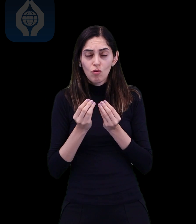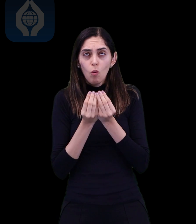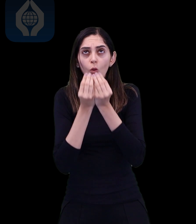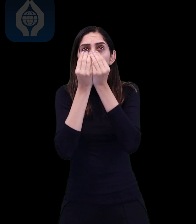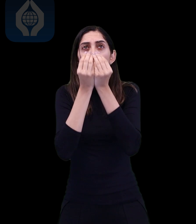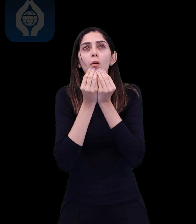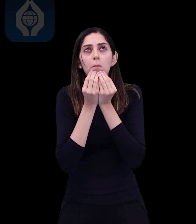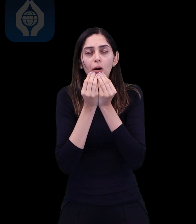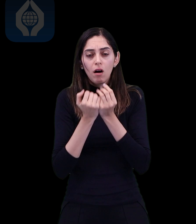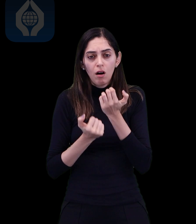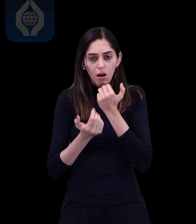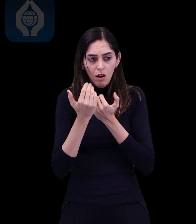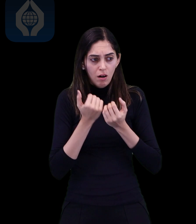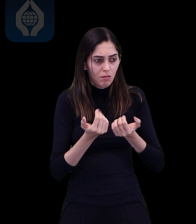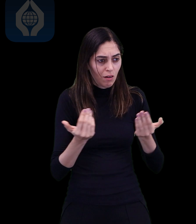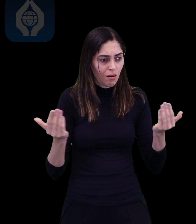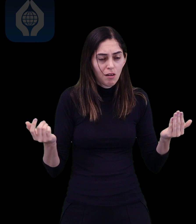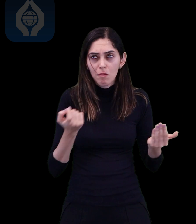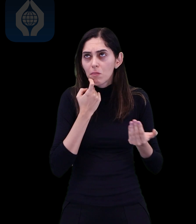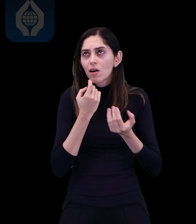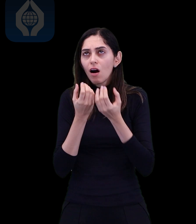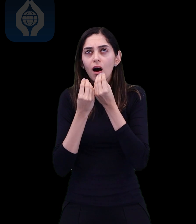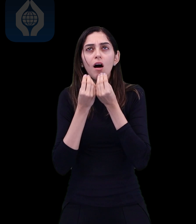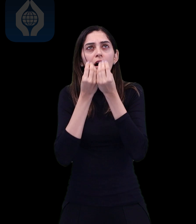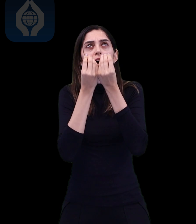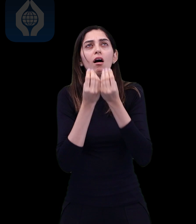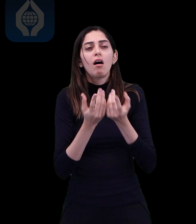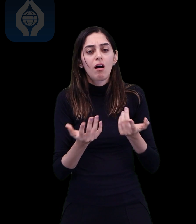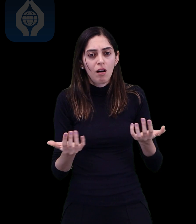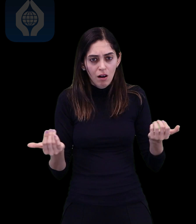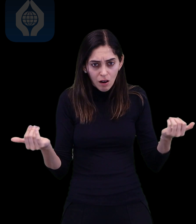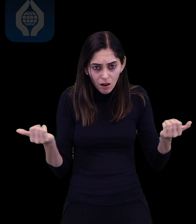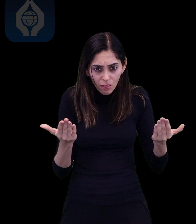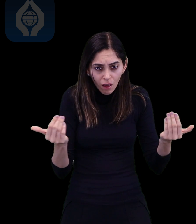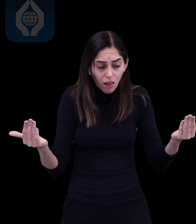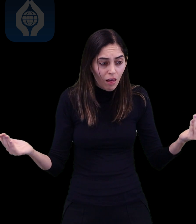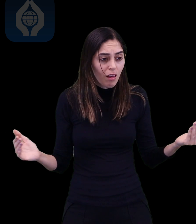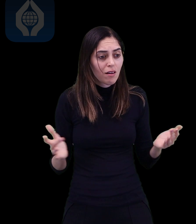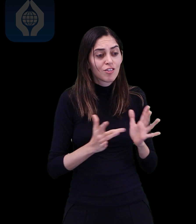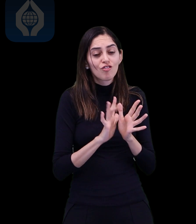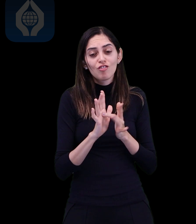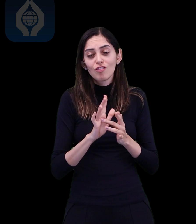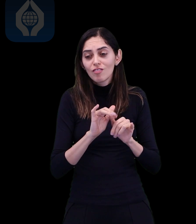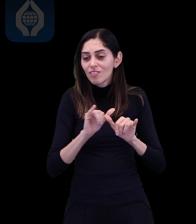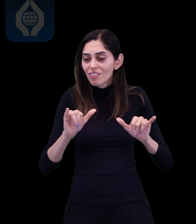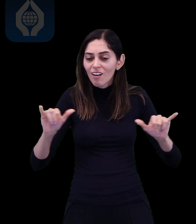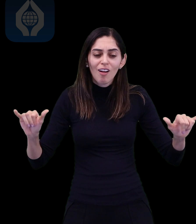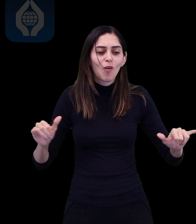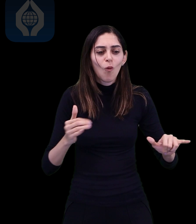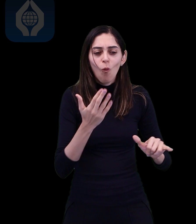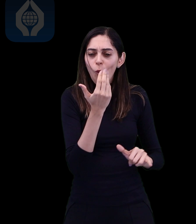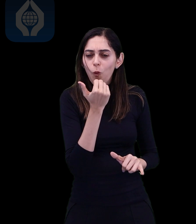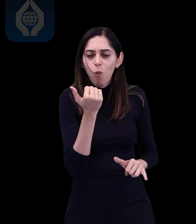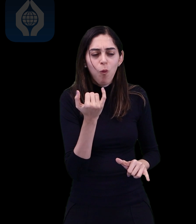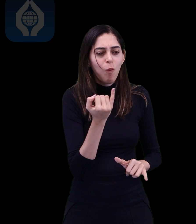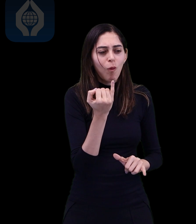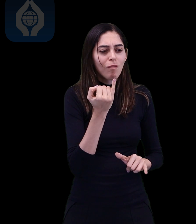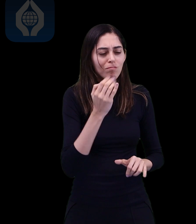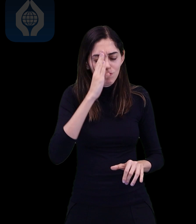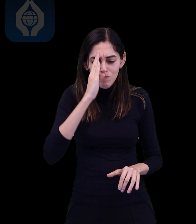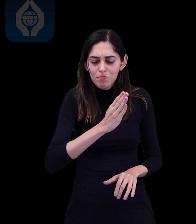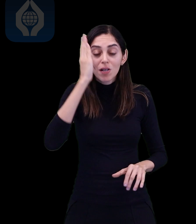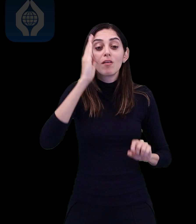queriam mais. Então Jesus disse que aqueles que confiam nele encontrarão vida verdadeira, vida que